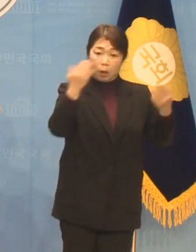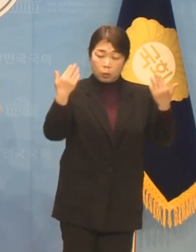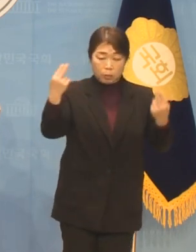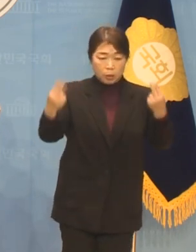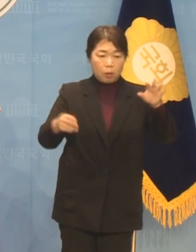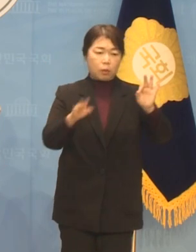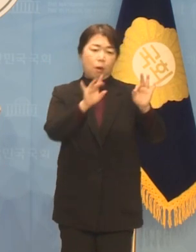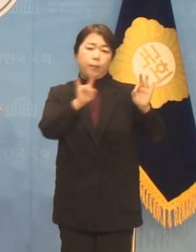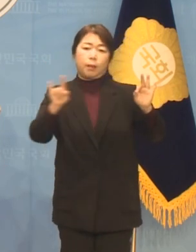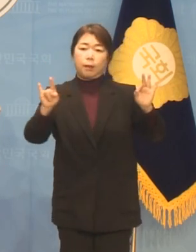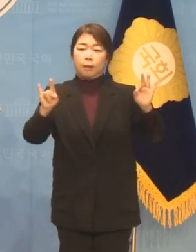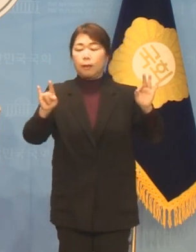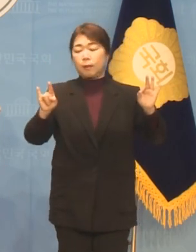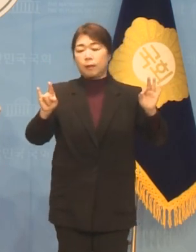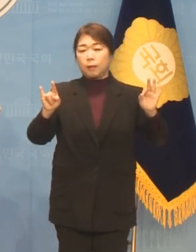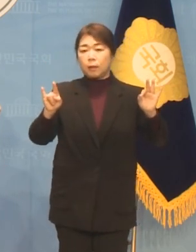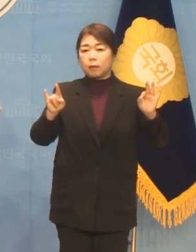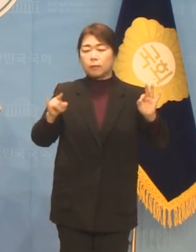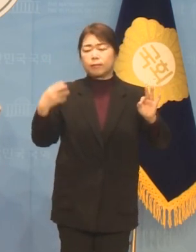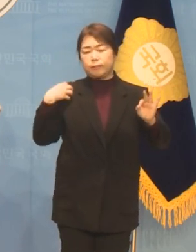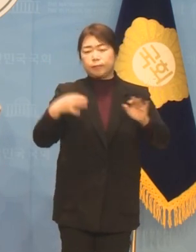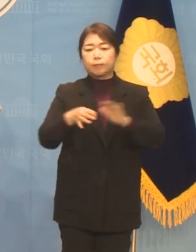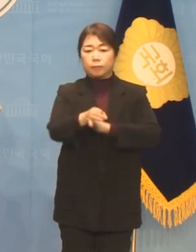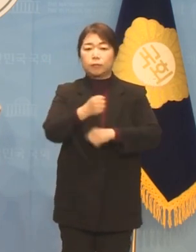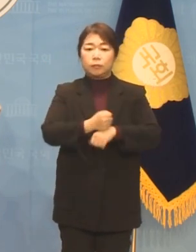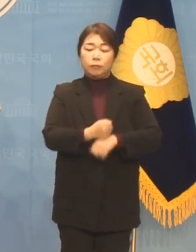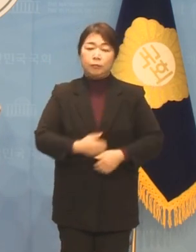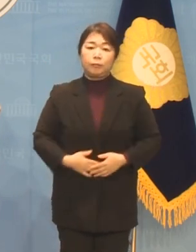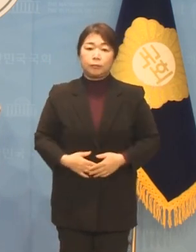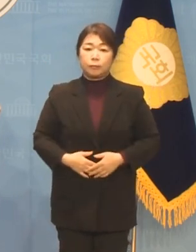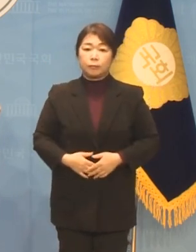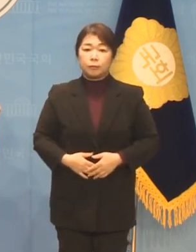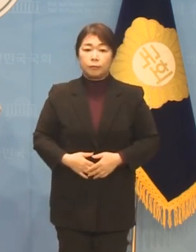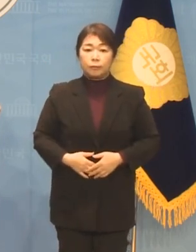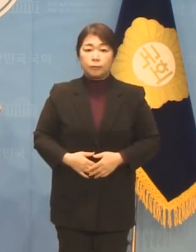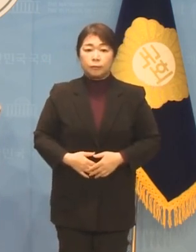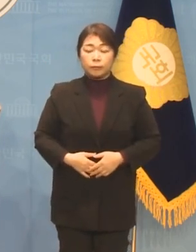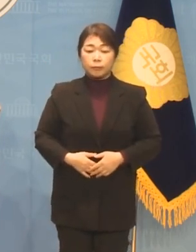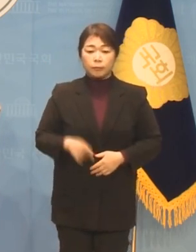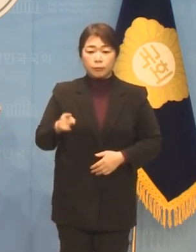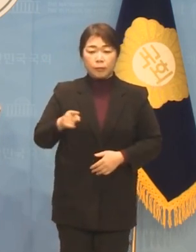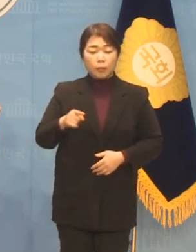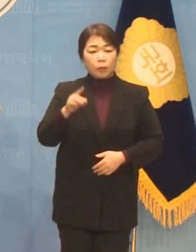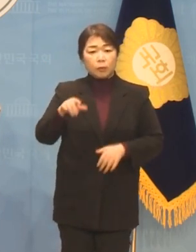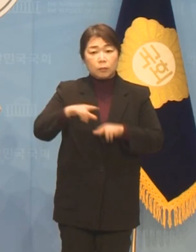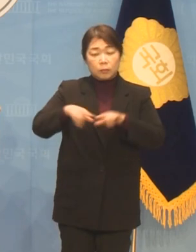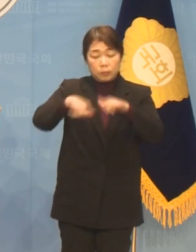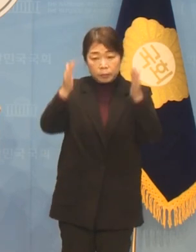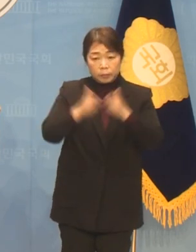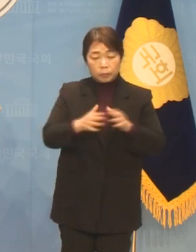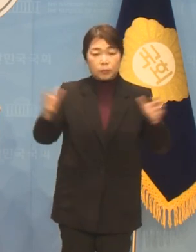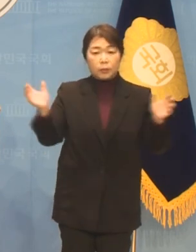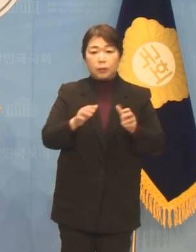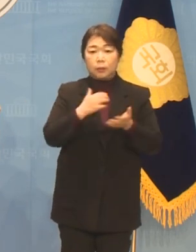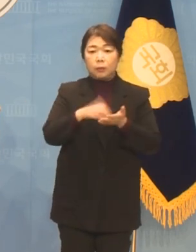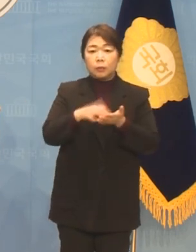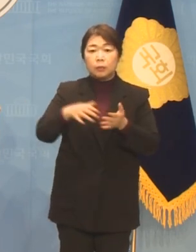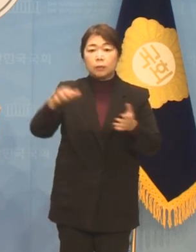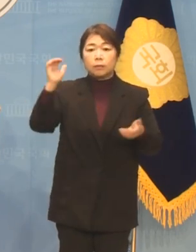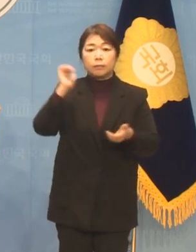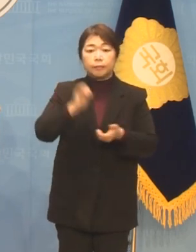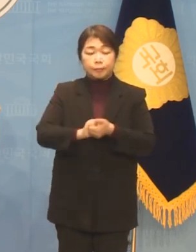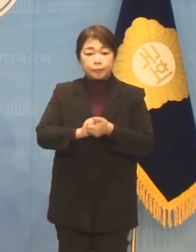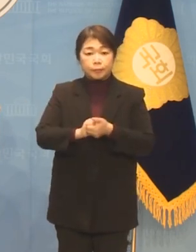비용을 부담해야 된다고 합니다. 사회통합 전형이 있다고는 하지만 사회통합 전형 모집 정원을 채운 학교가